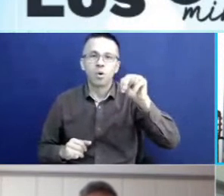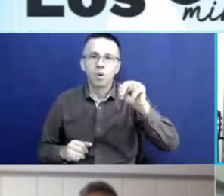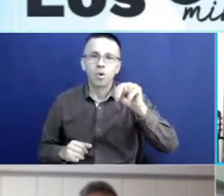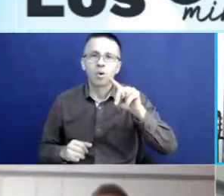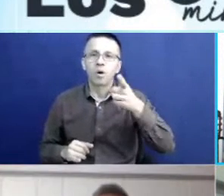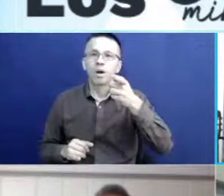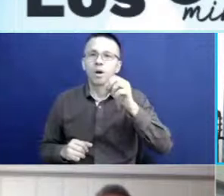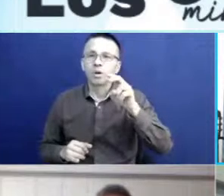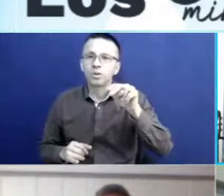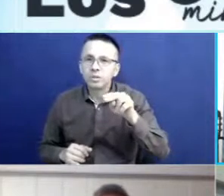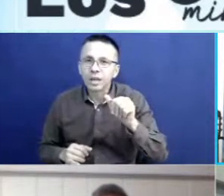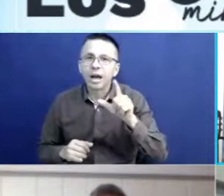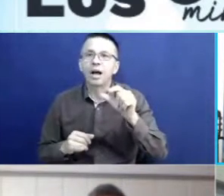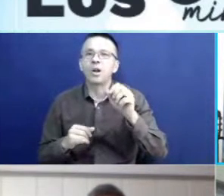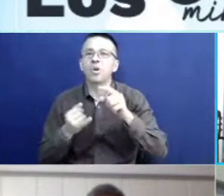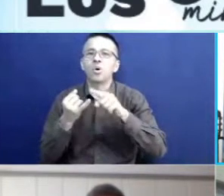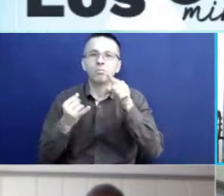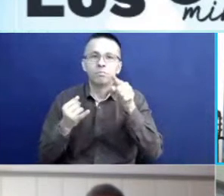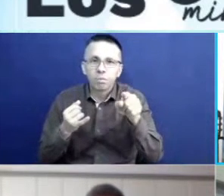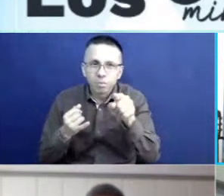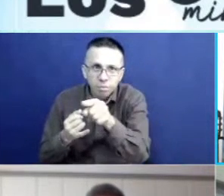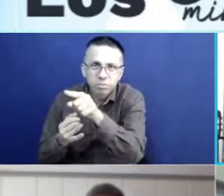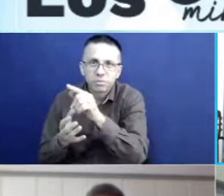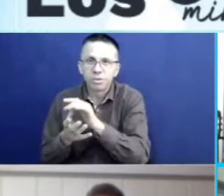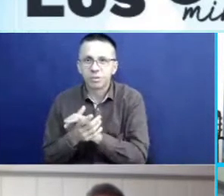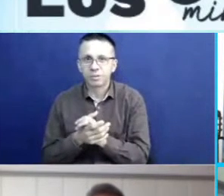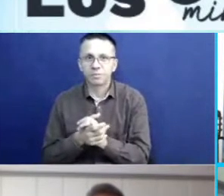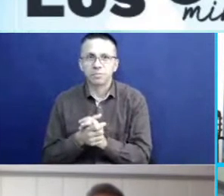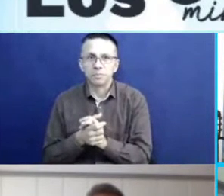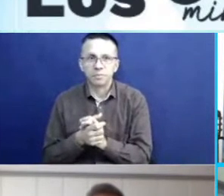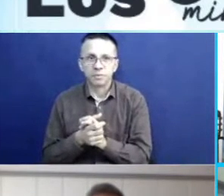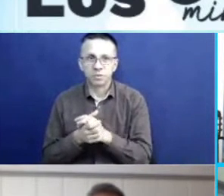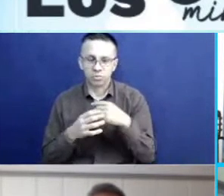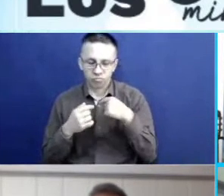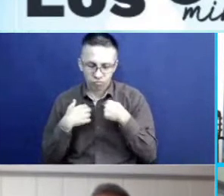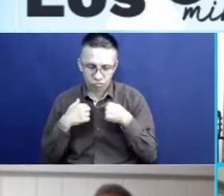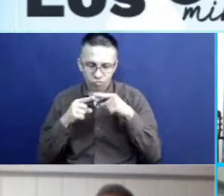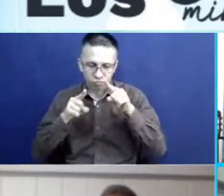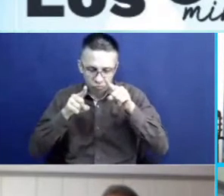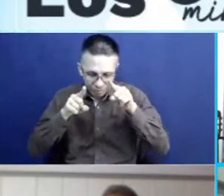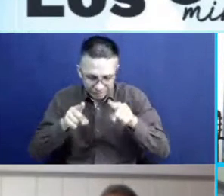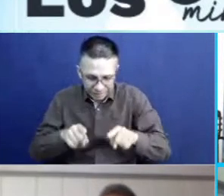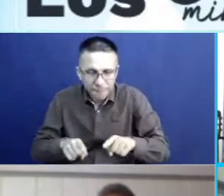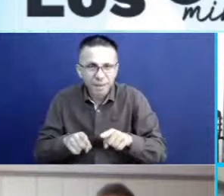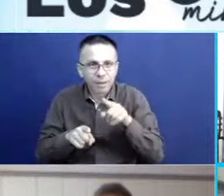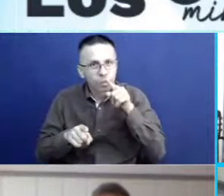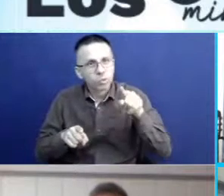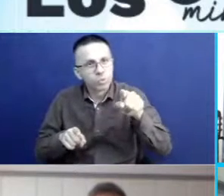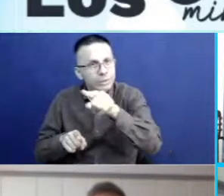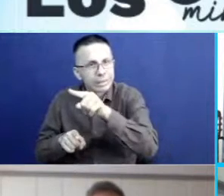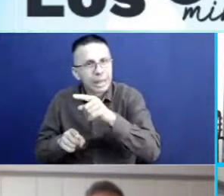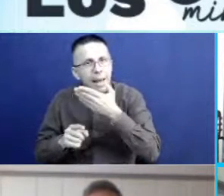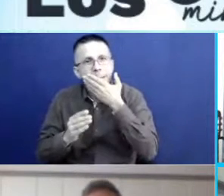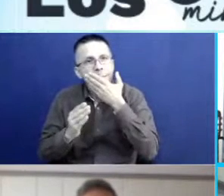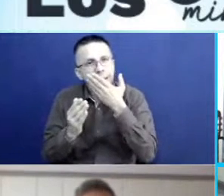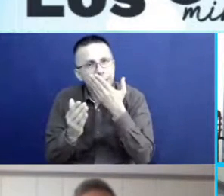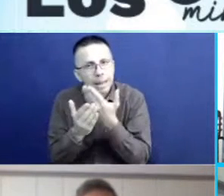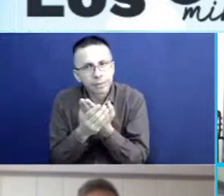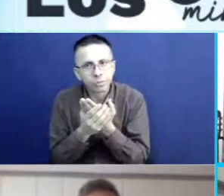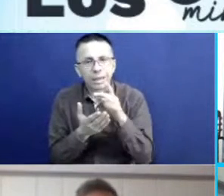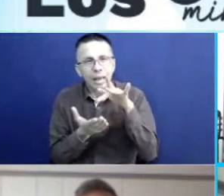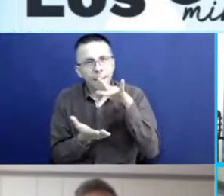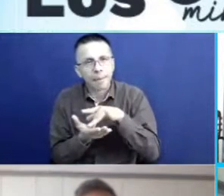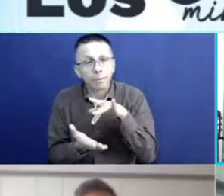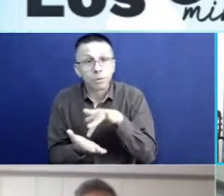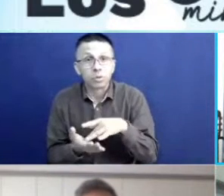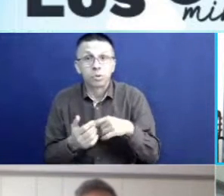Walter, para Jaime y para Yasmín Lara, para el doctor Manuel, de mi parte también un agradecimiento por acompañarnos en todo esto. Y para